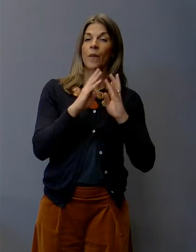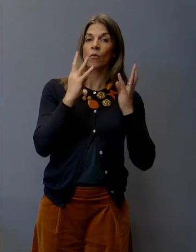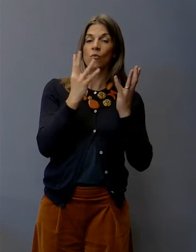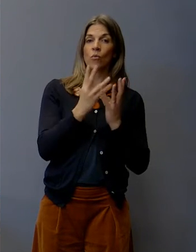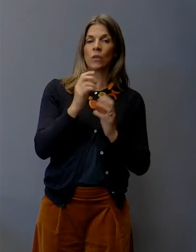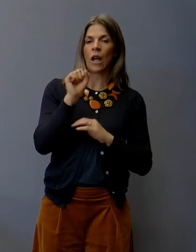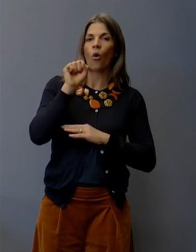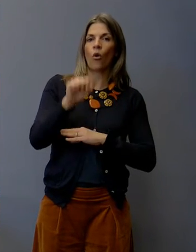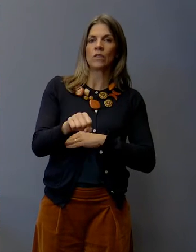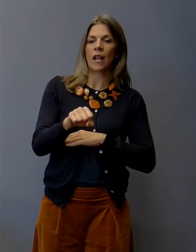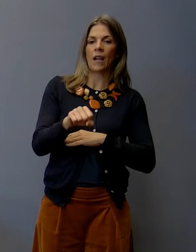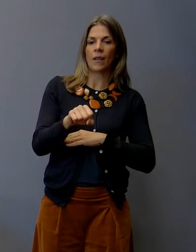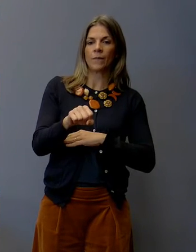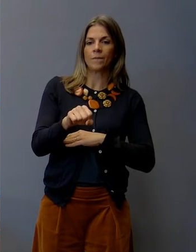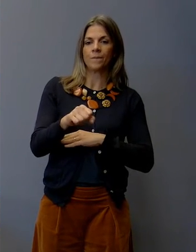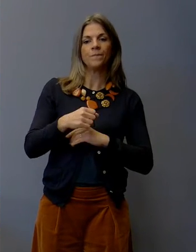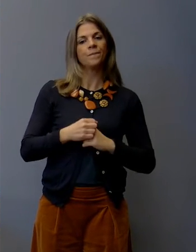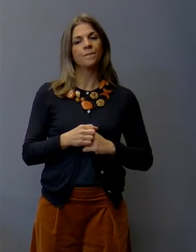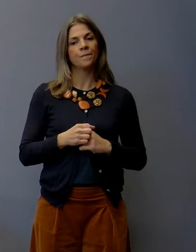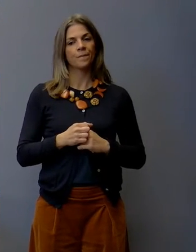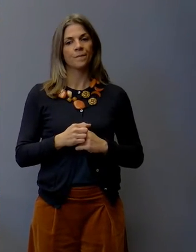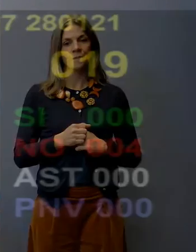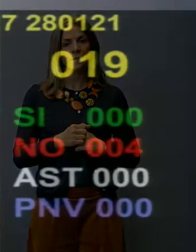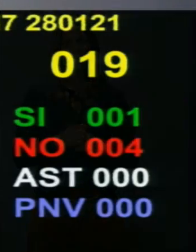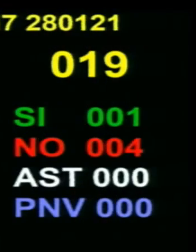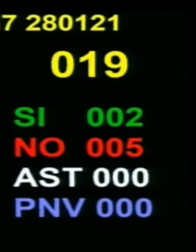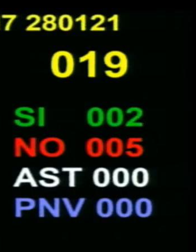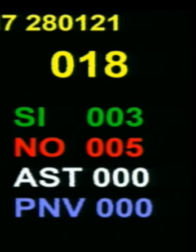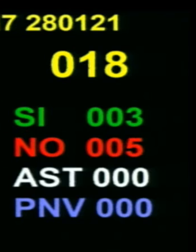della giunta si vota